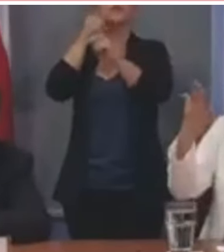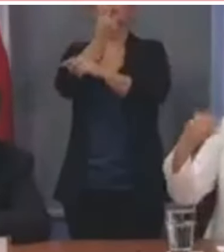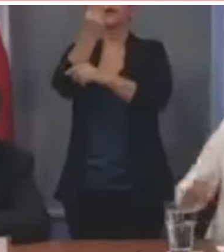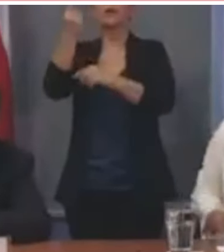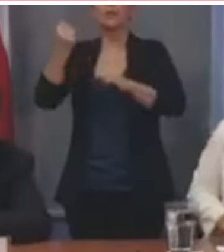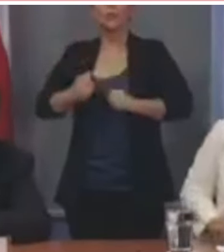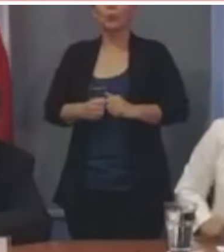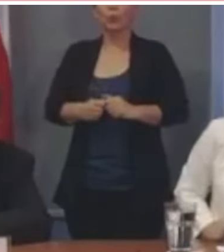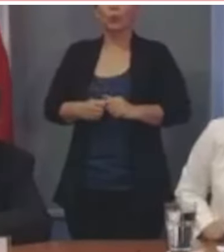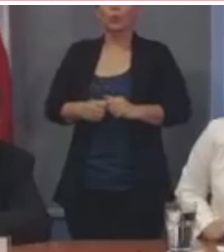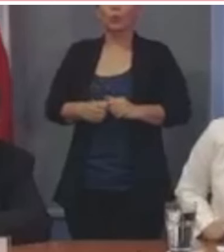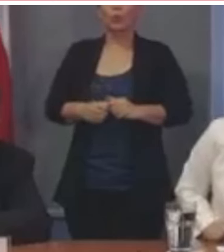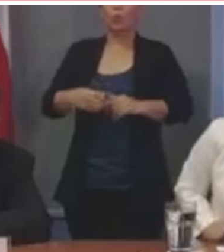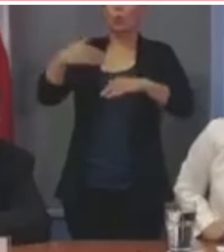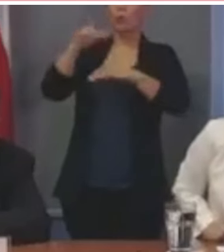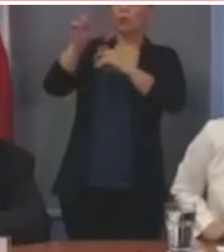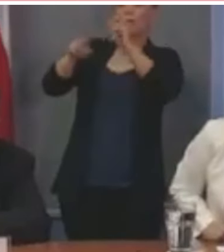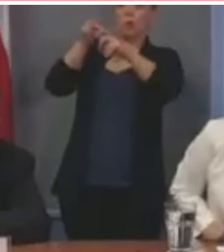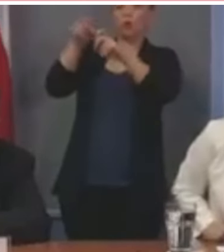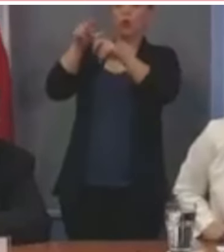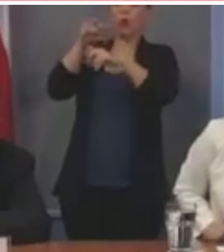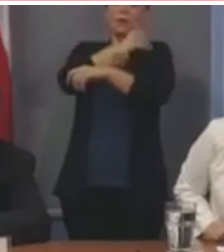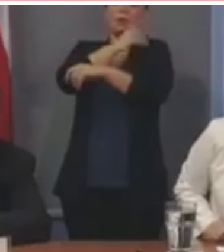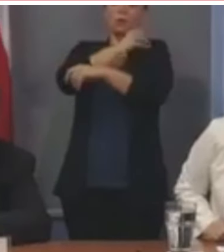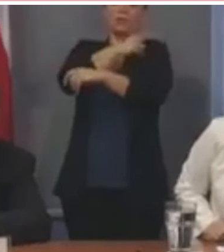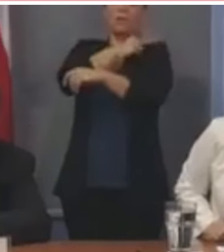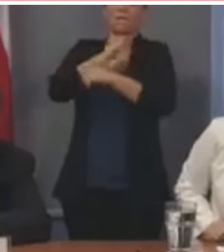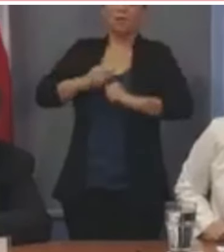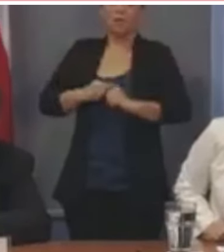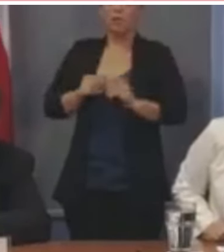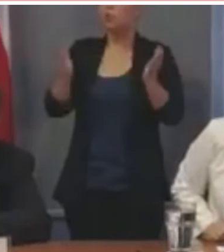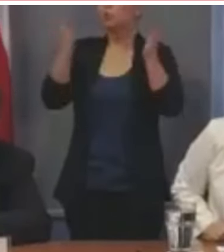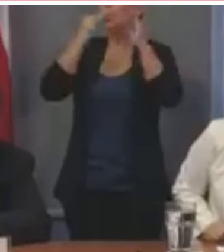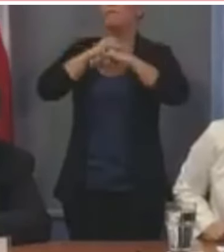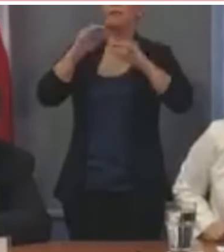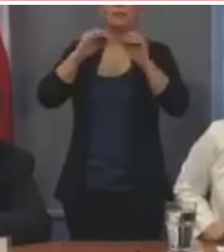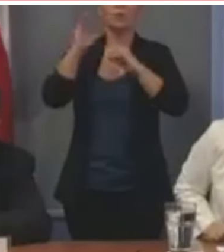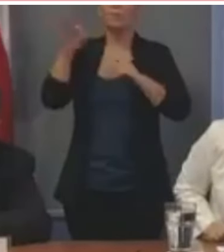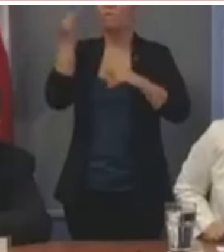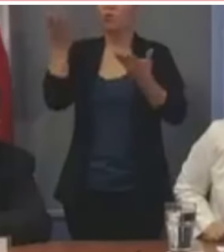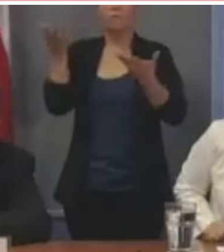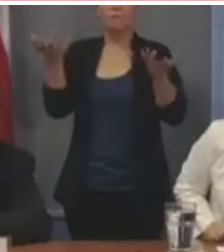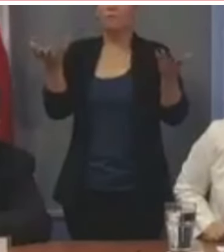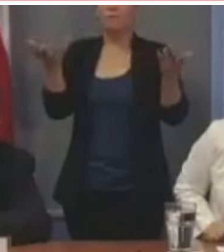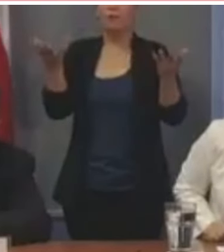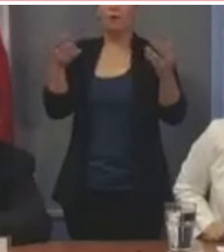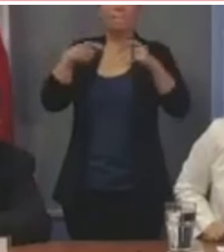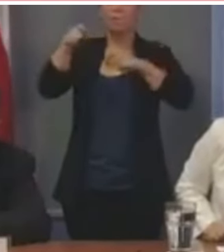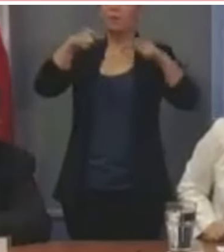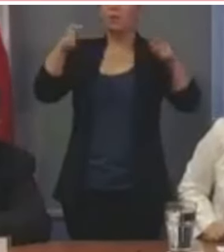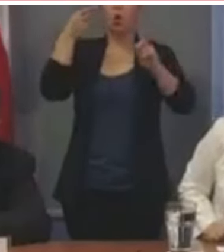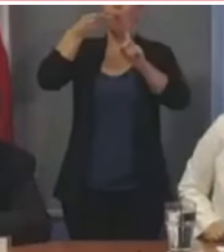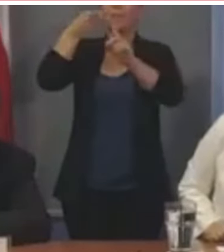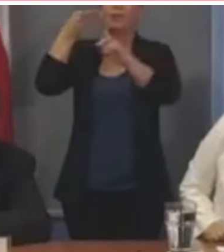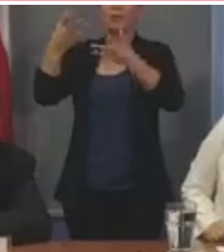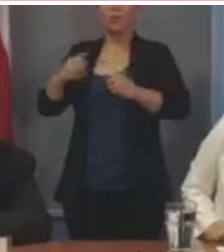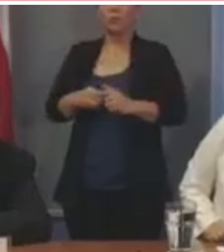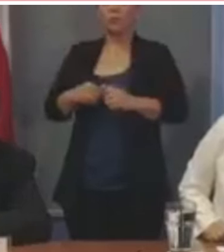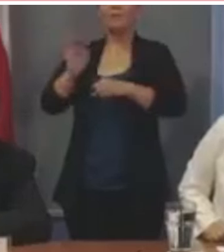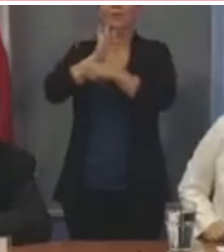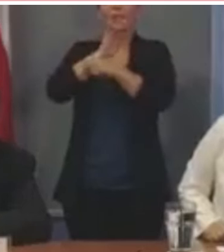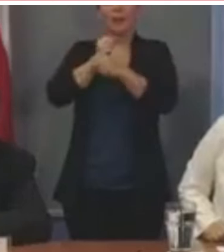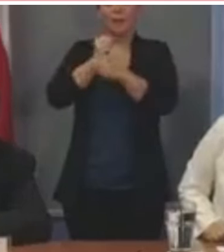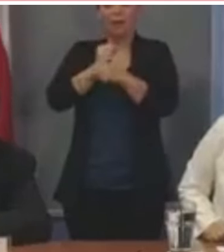les preguntó a los directores y a jefes, ustedes sabían que no había ninguna manera de medir los objetivos cumplidos en el